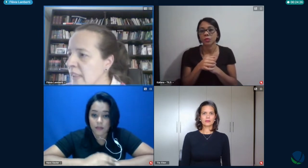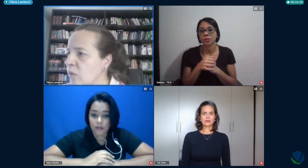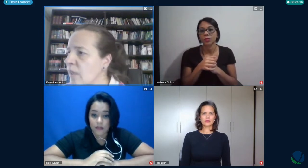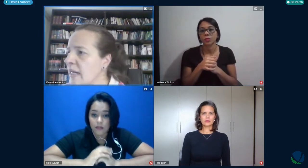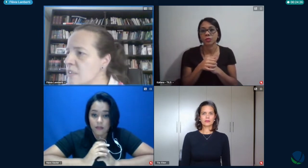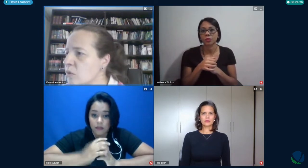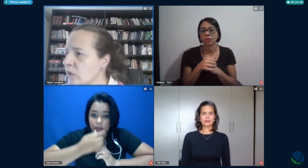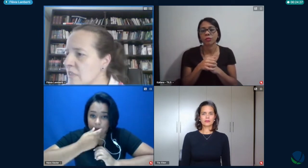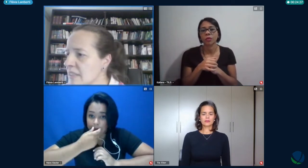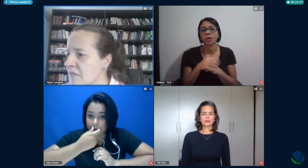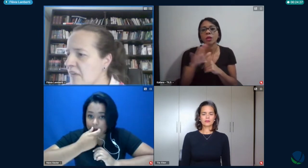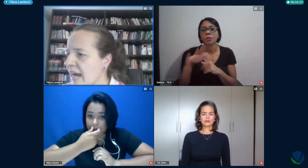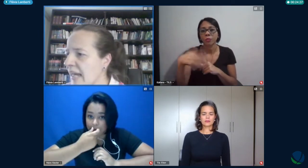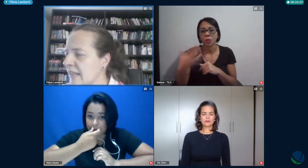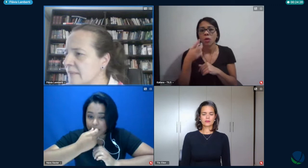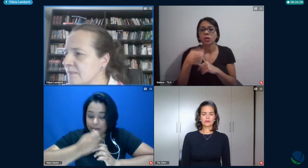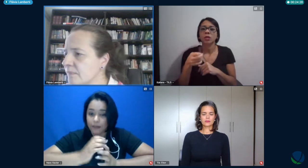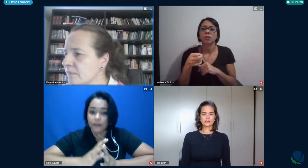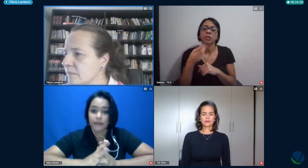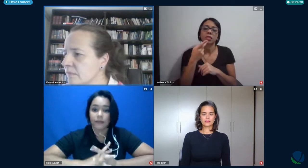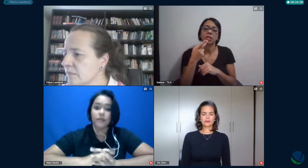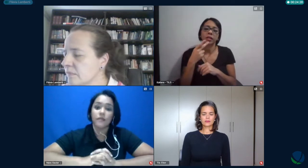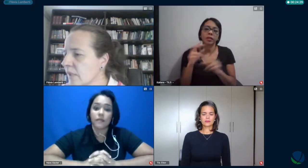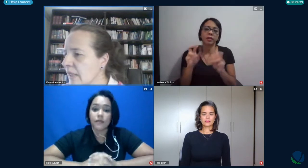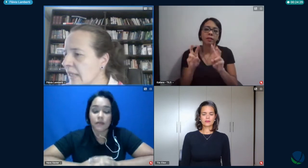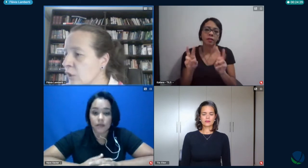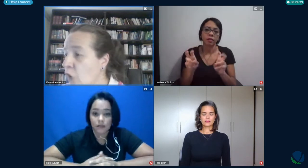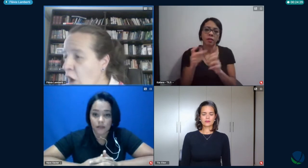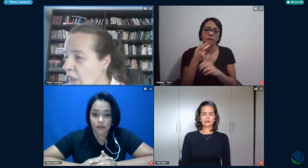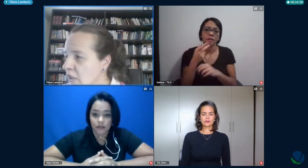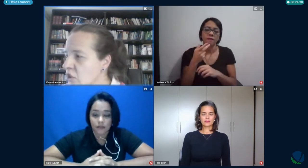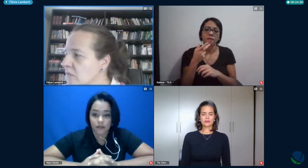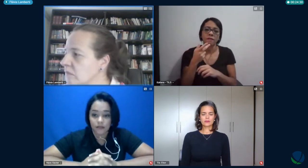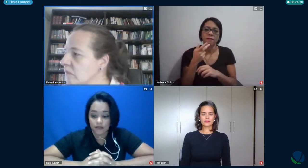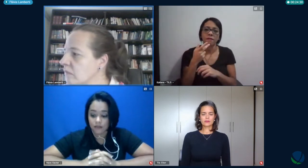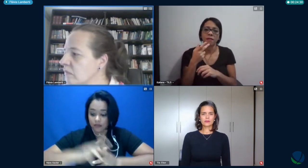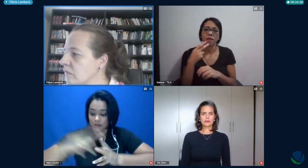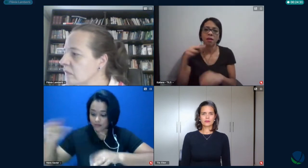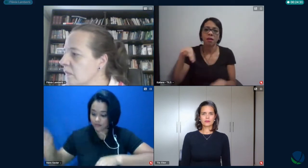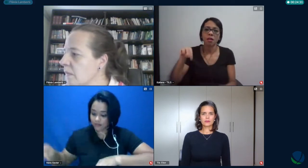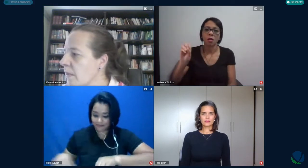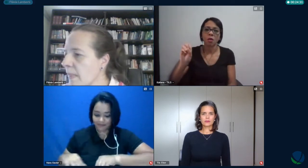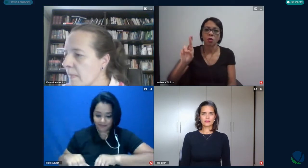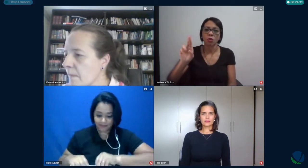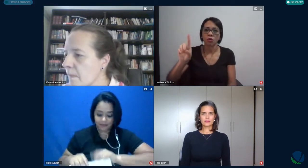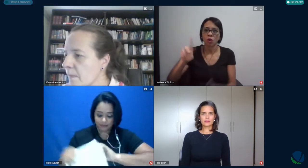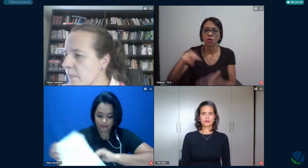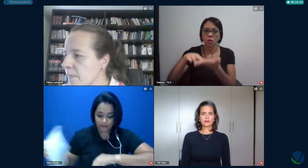Quando um pouquinho antes, quando você fala na Nord,